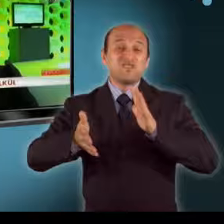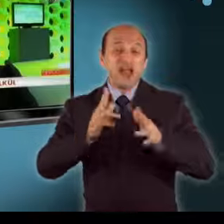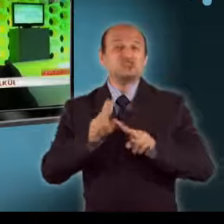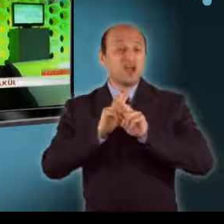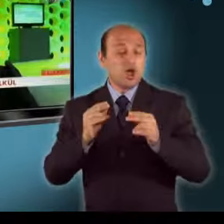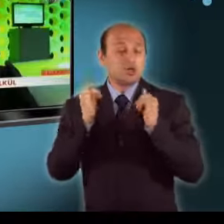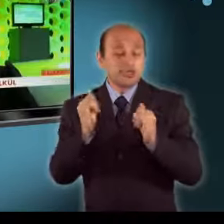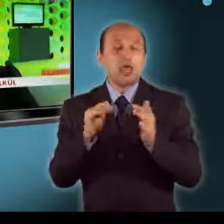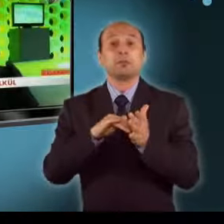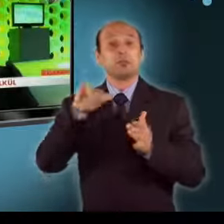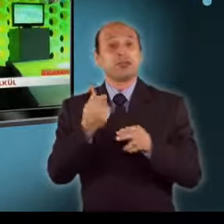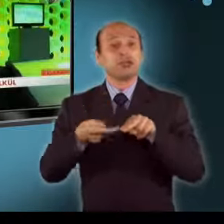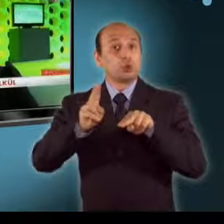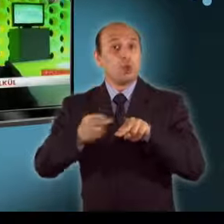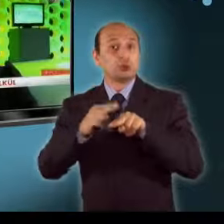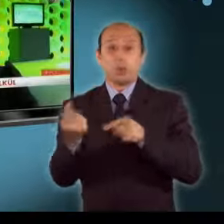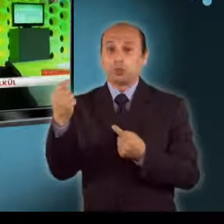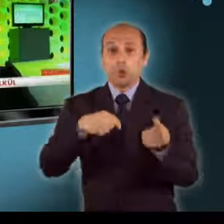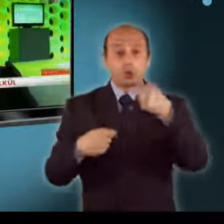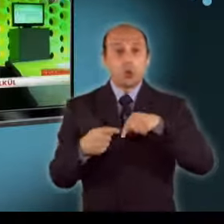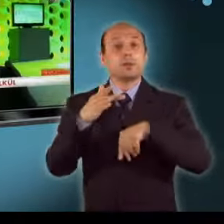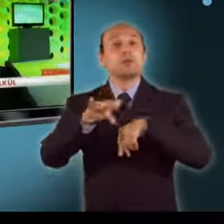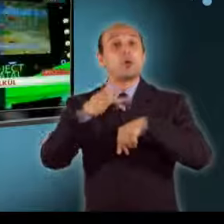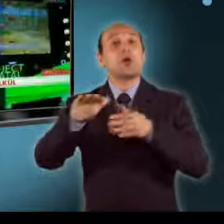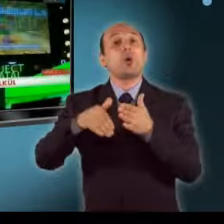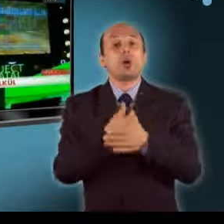oda, egyre többen próbálják ki az új videójátékokat.